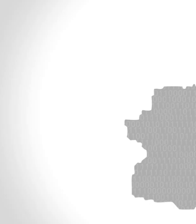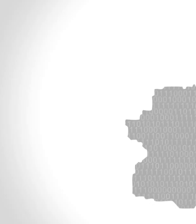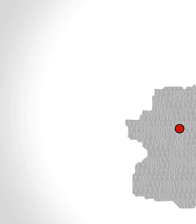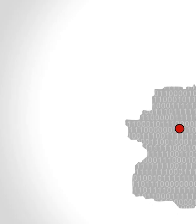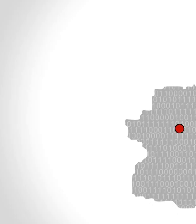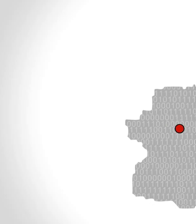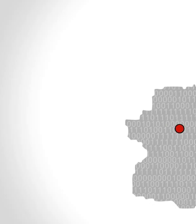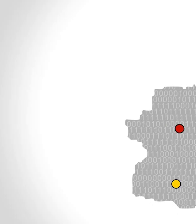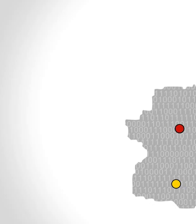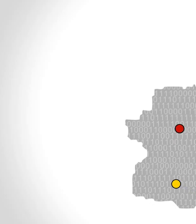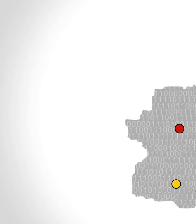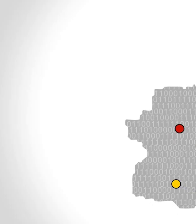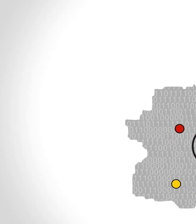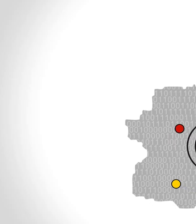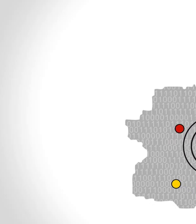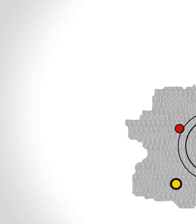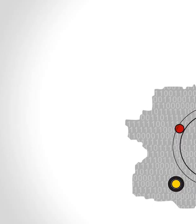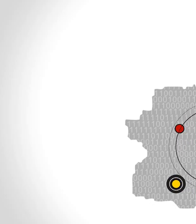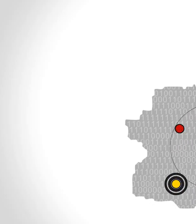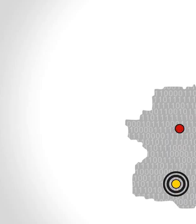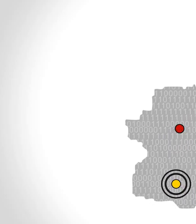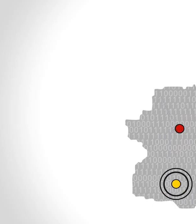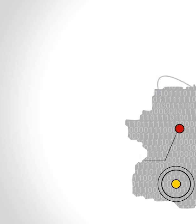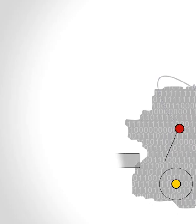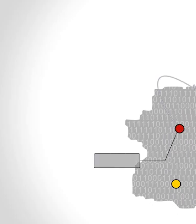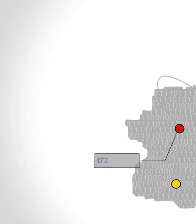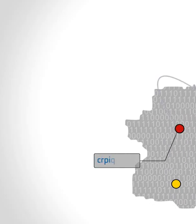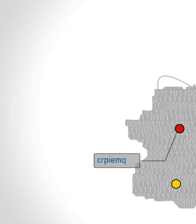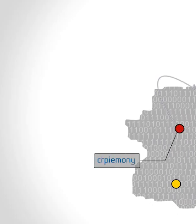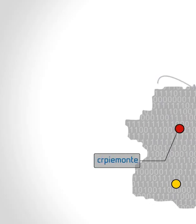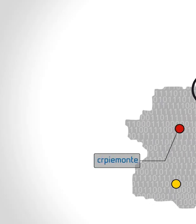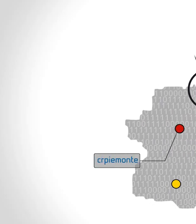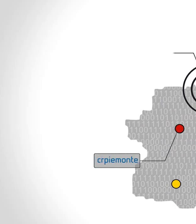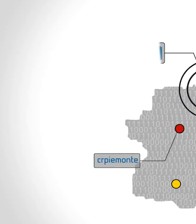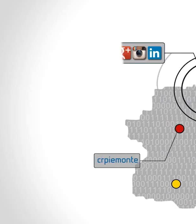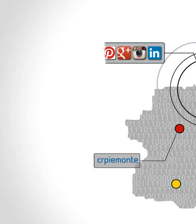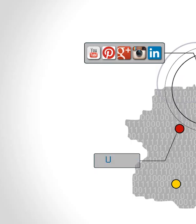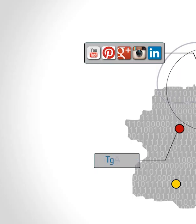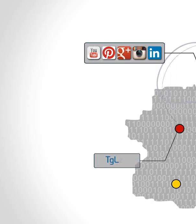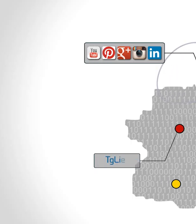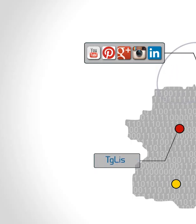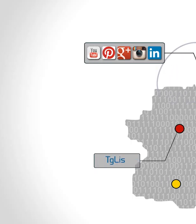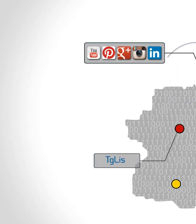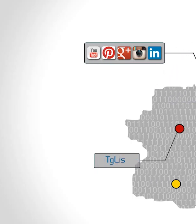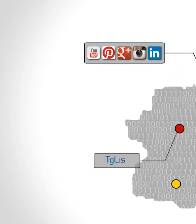sociale, l'assistenza pubblica e l'inquinamento ambientale, acustico ed elettromagnetico.